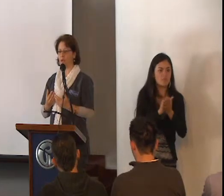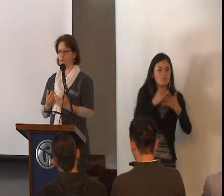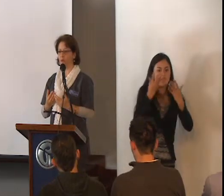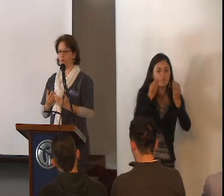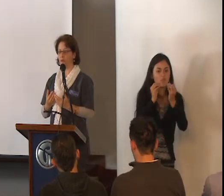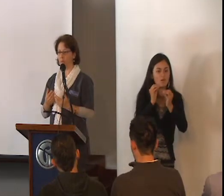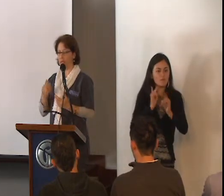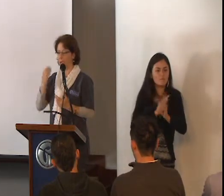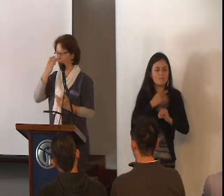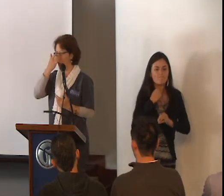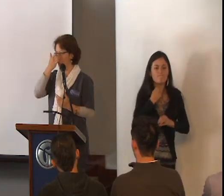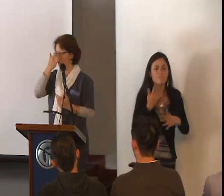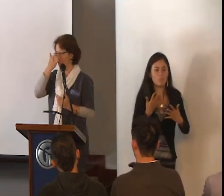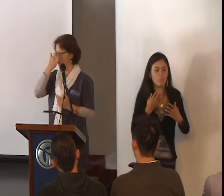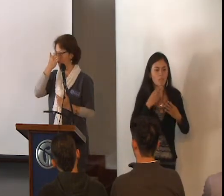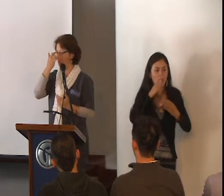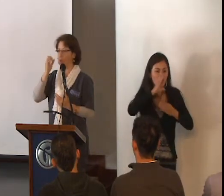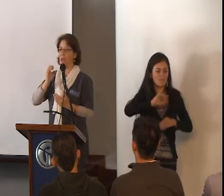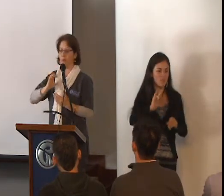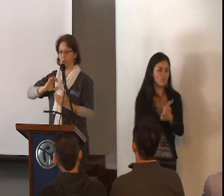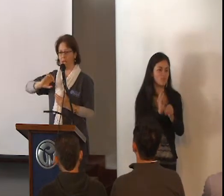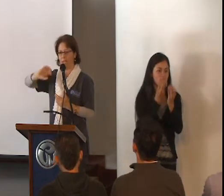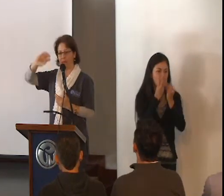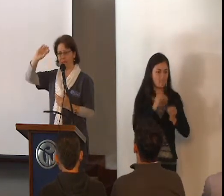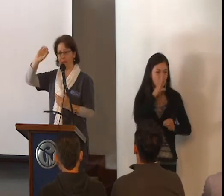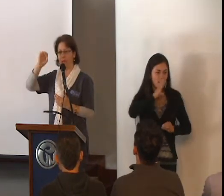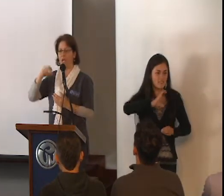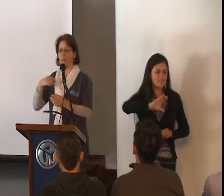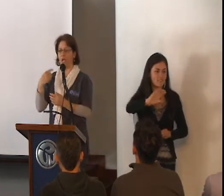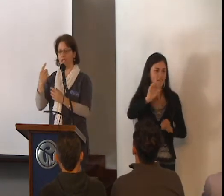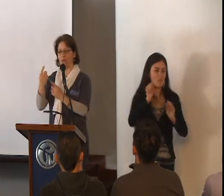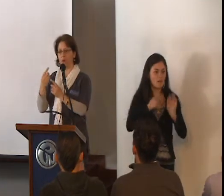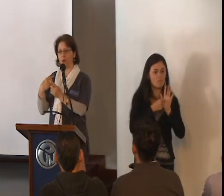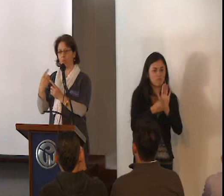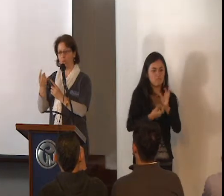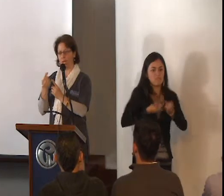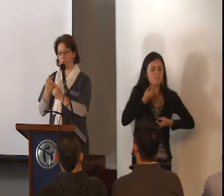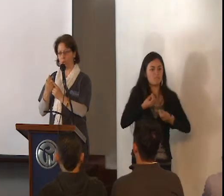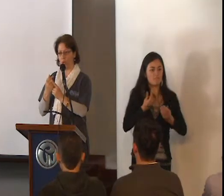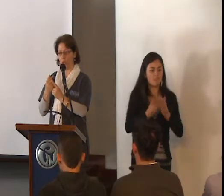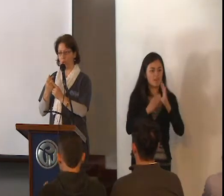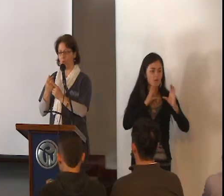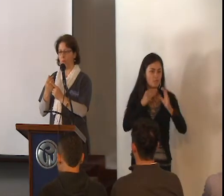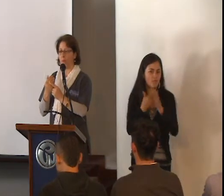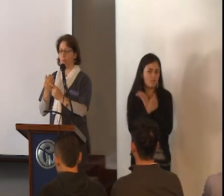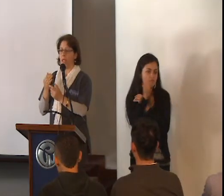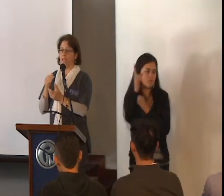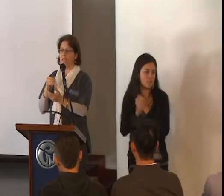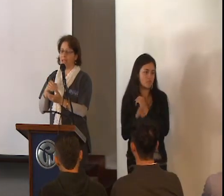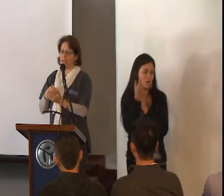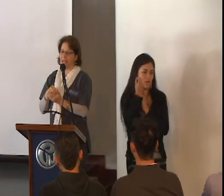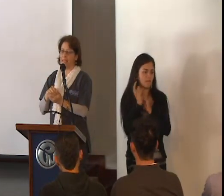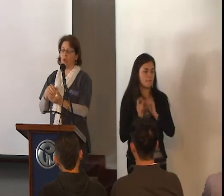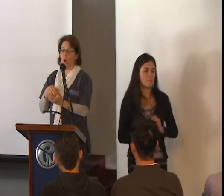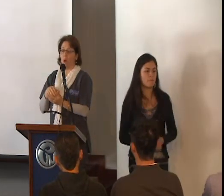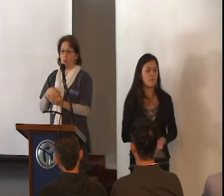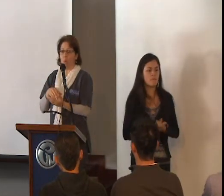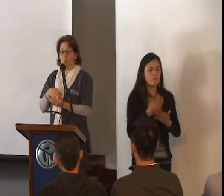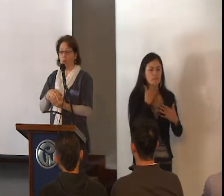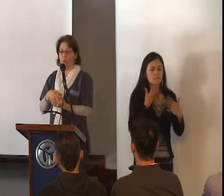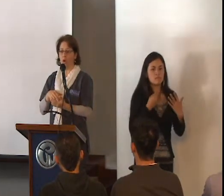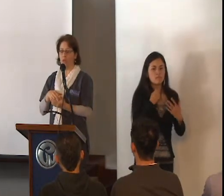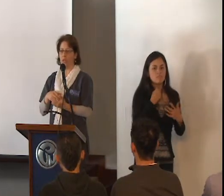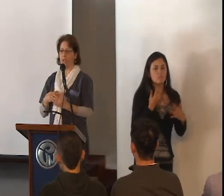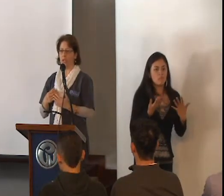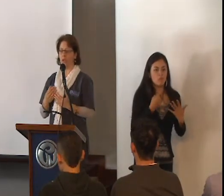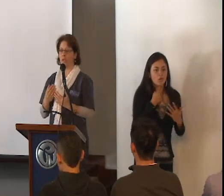seña de alguna u otra forma familiar para poder expresarme y poder tener una comunicación con el otro, ¿sí? ya que si no hay